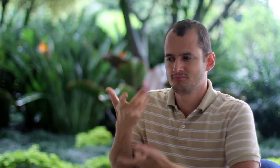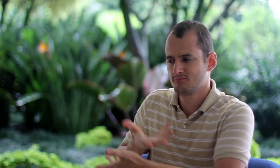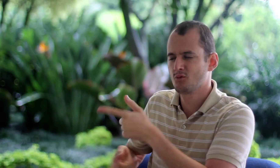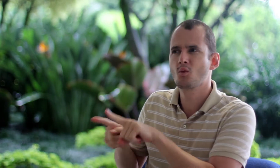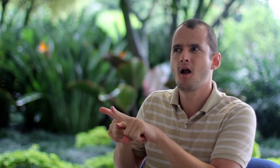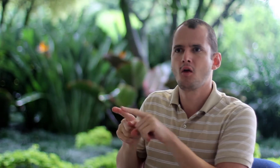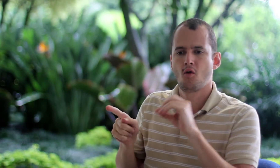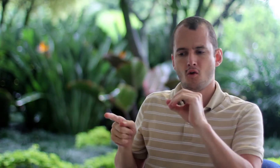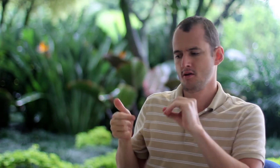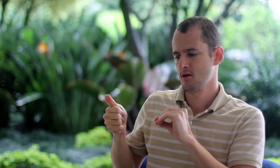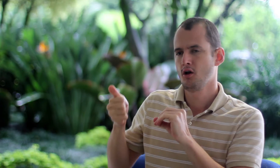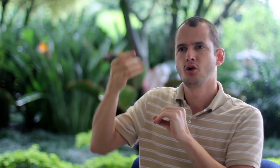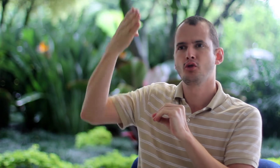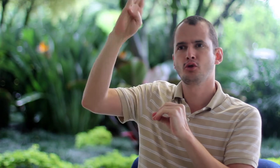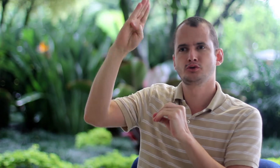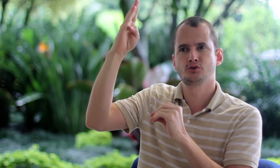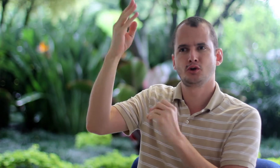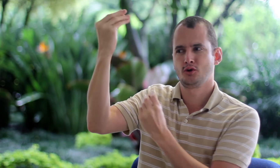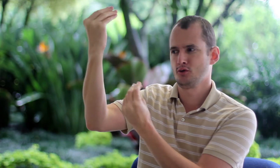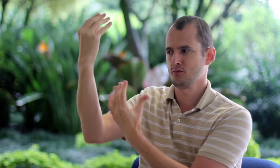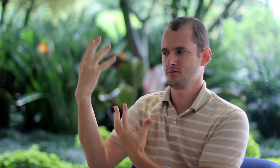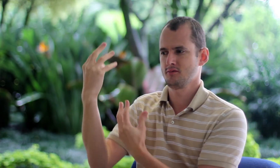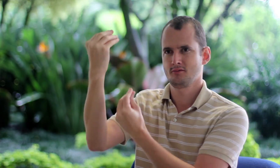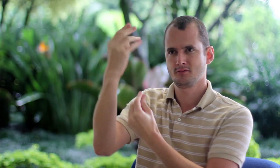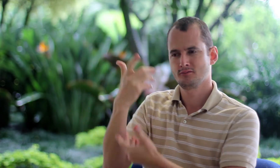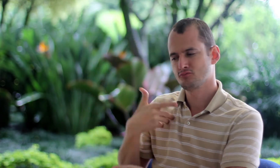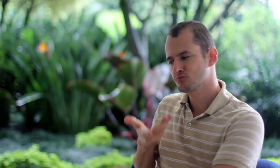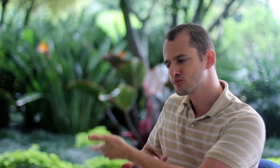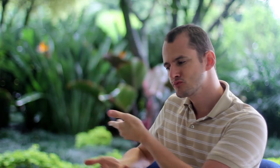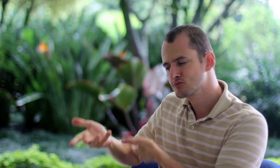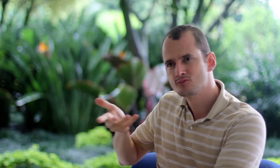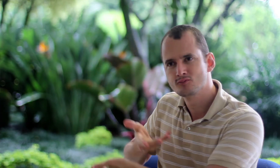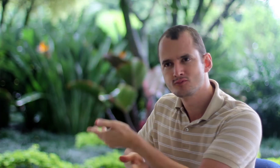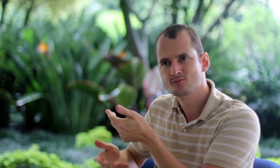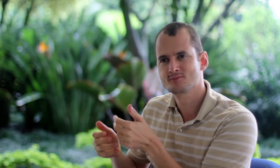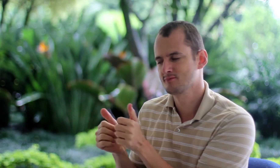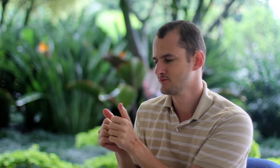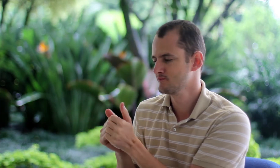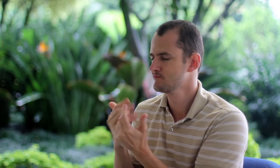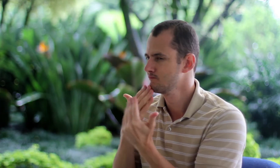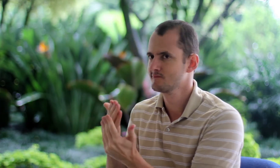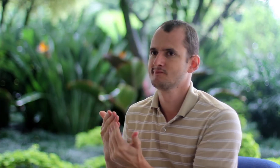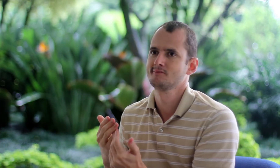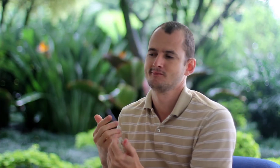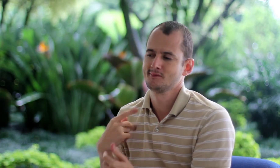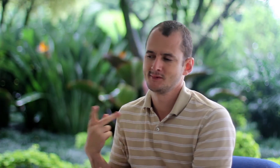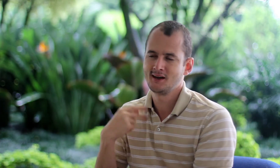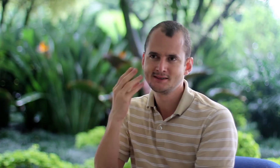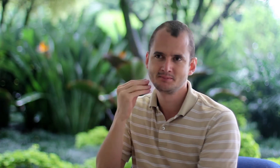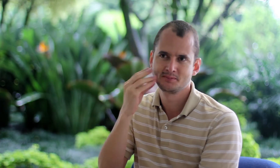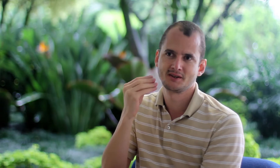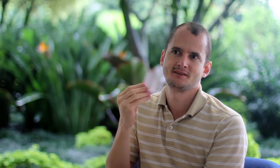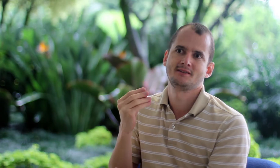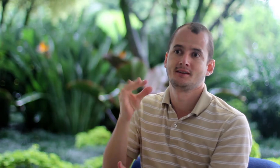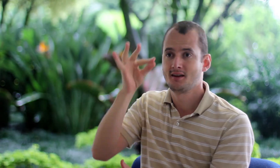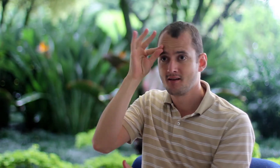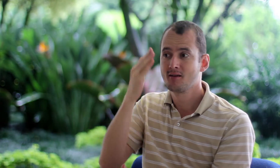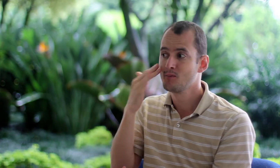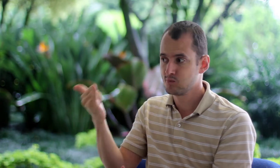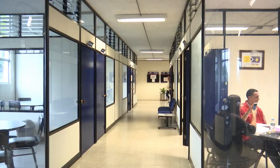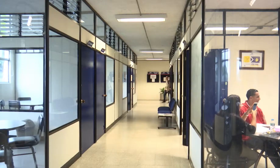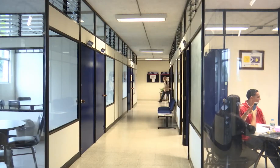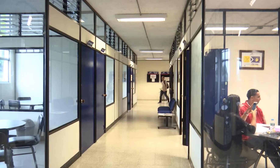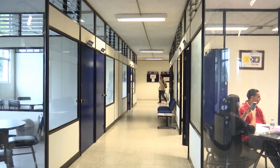y compartir. Dios hizo a los hombres y a las mujeres y podemos compartir. Muchas gracias por la experiencia, María